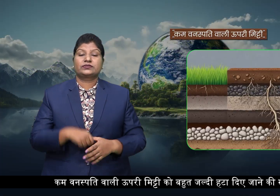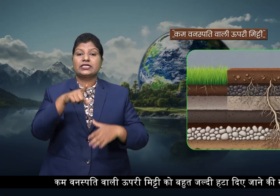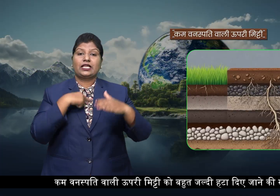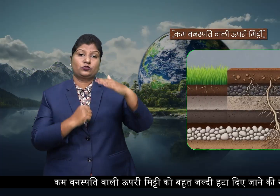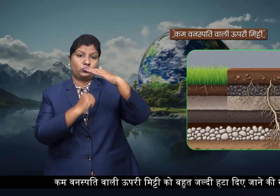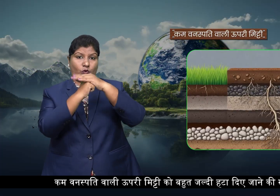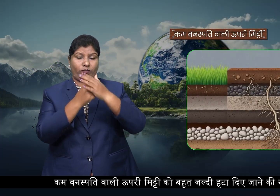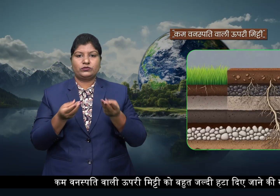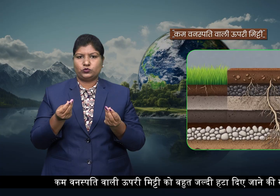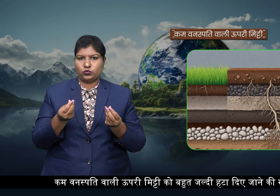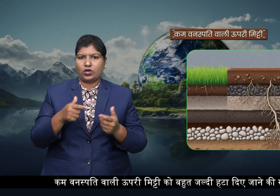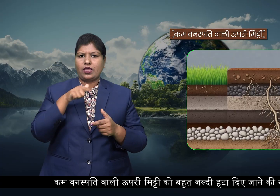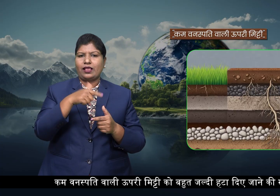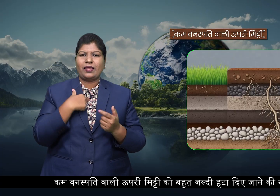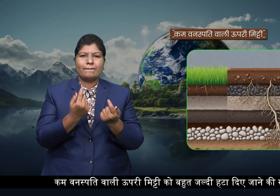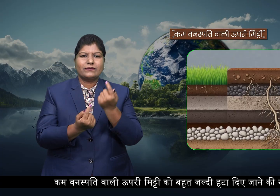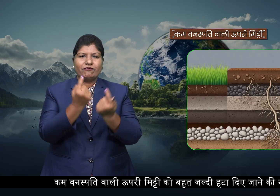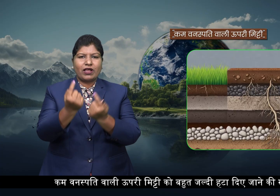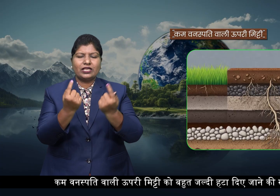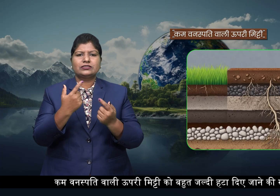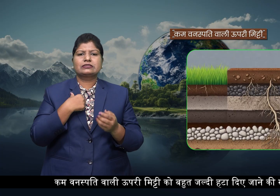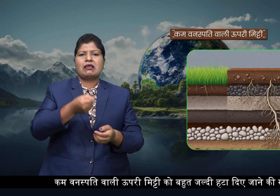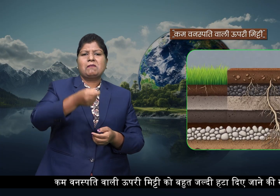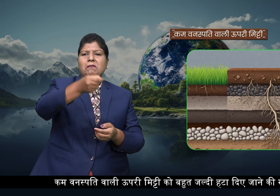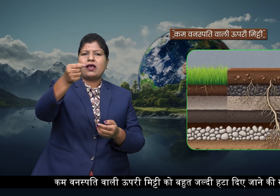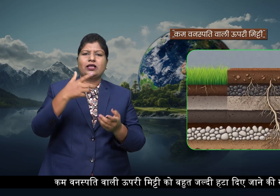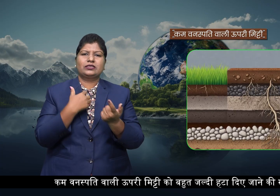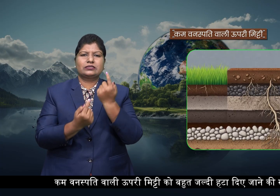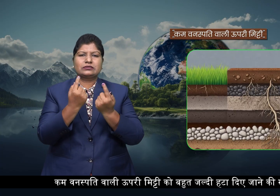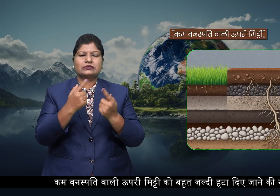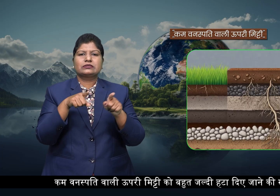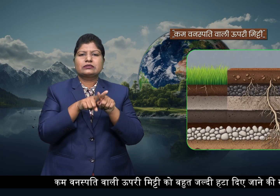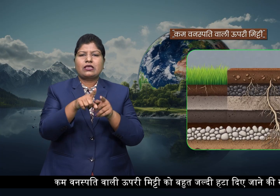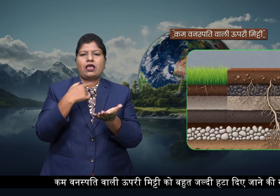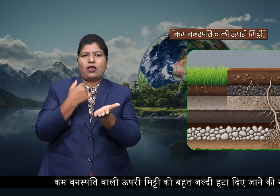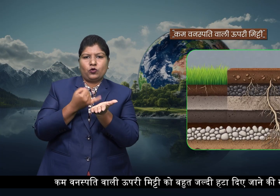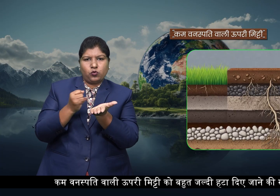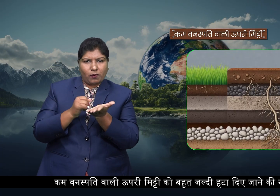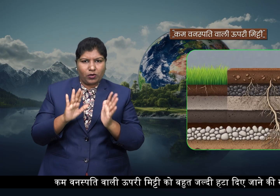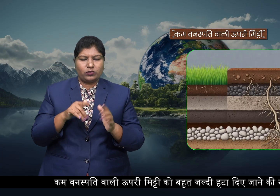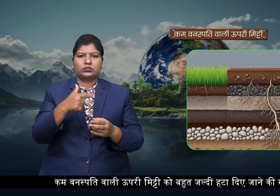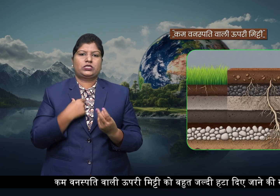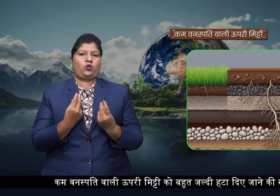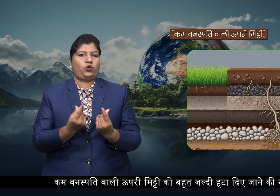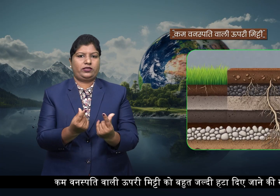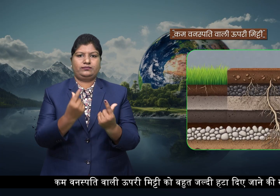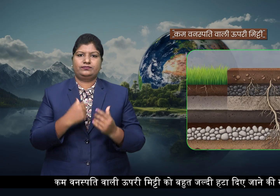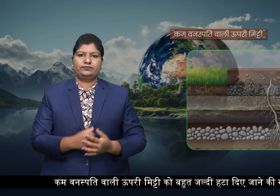कम वनस्पति वाली ऊपरी मिट्टी को बहुत जल्दी हटा दिया जाने की संभावना है।